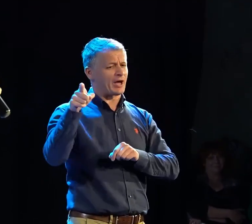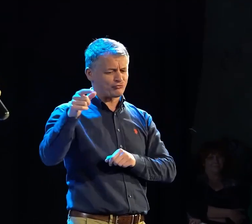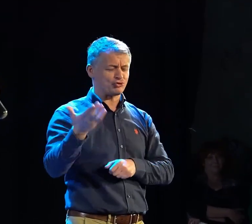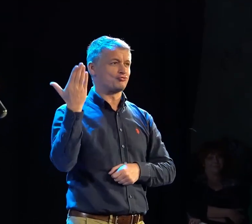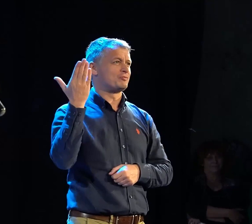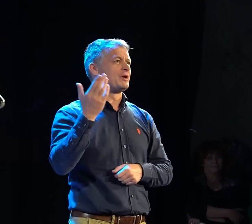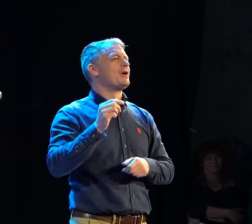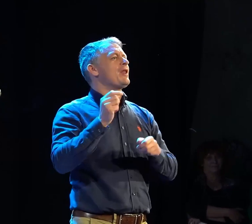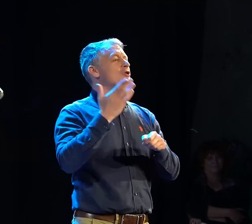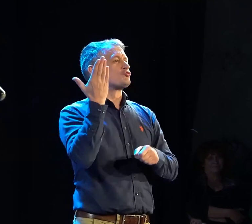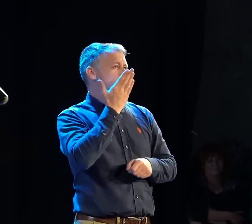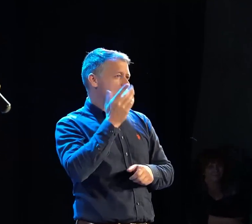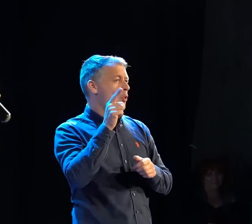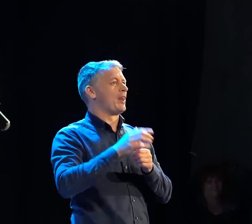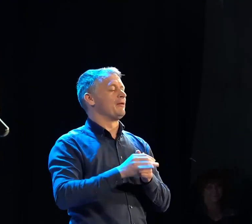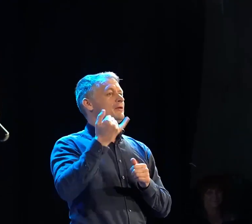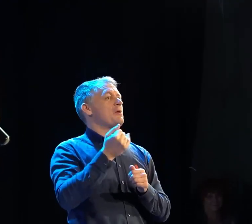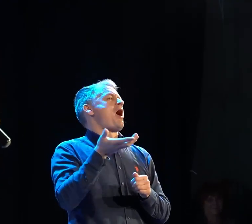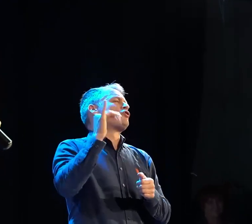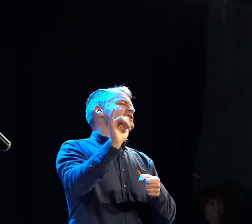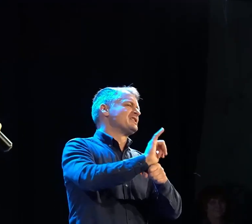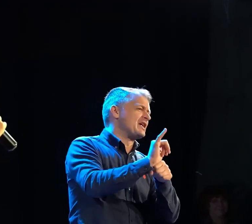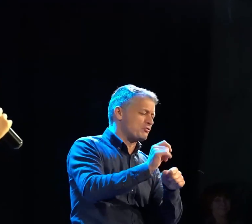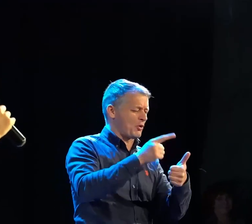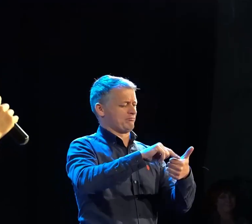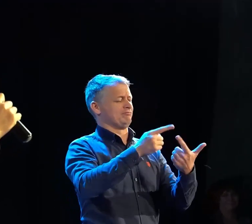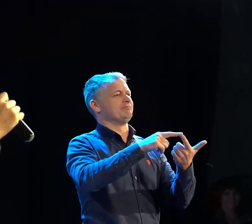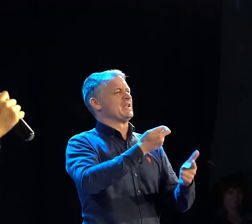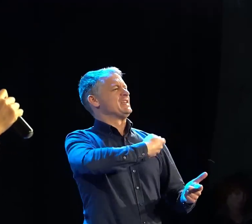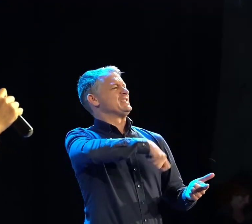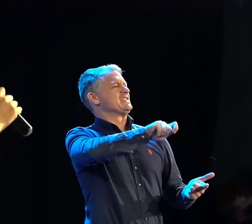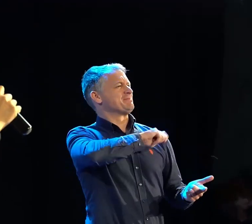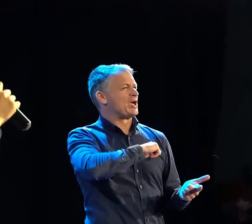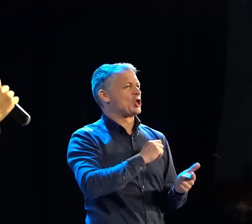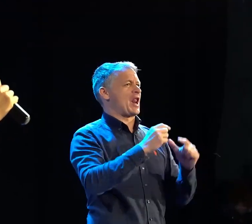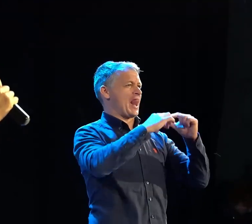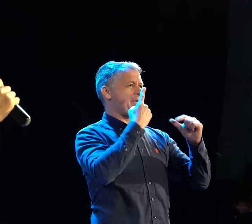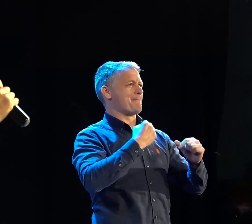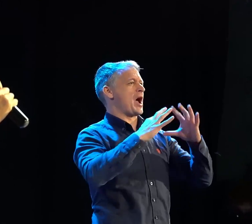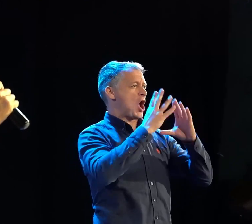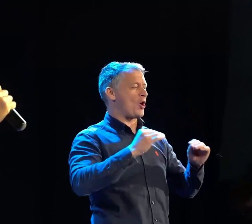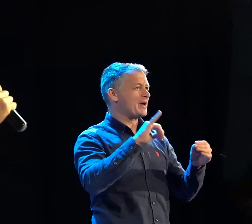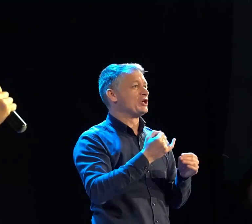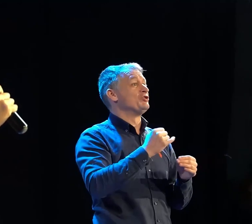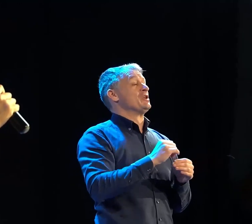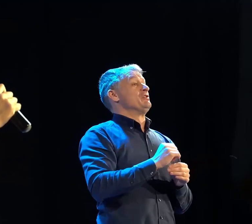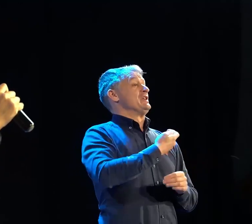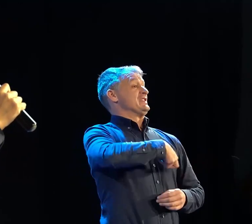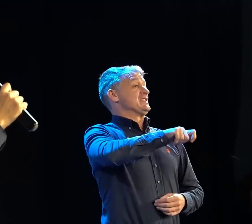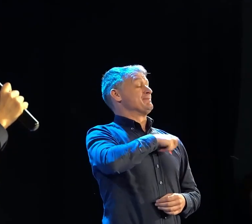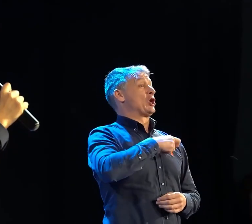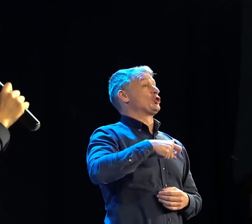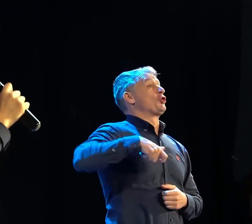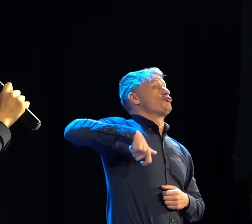făcut pe toate, că am fost ba directoare, ba inspectoare de română, ba inspectoare generală și acum director la